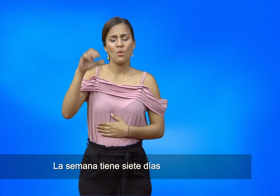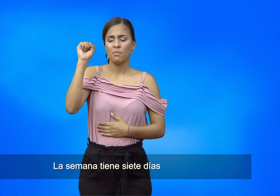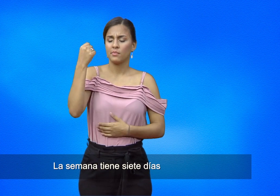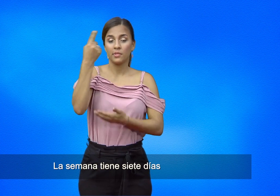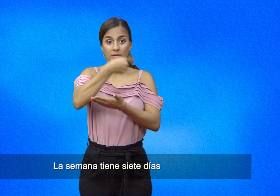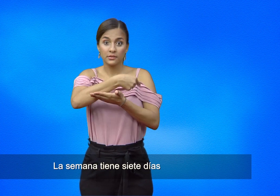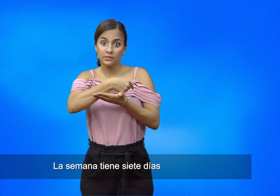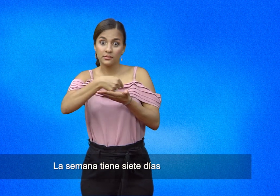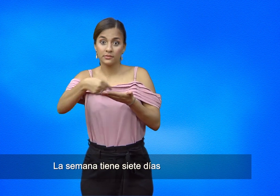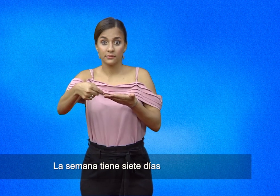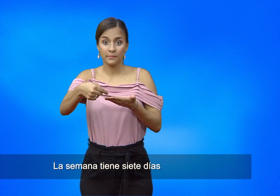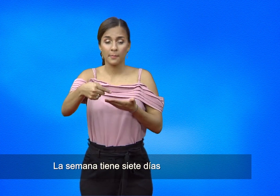la semana